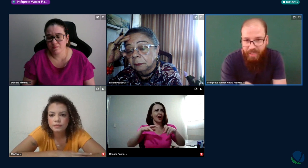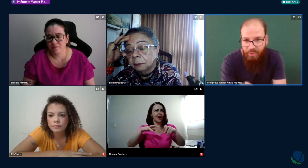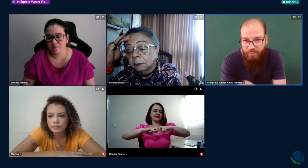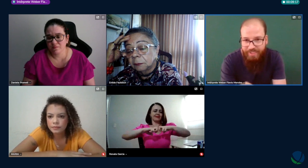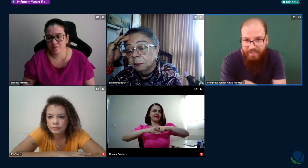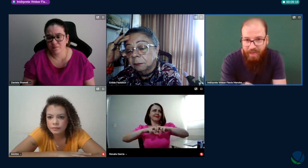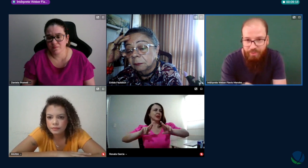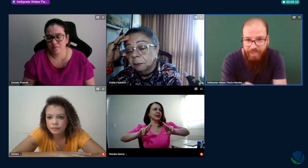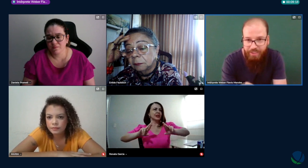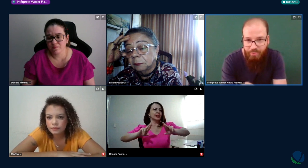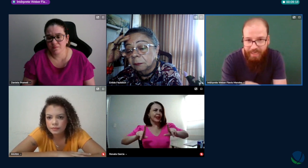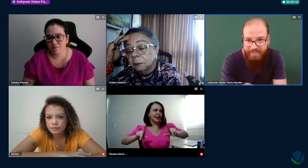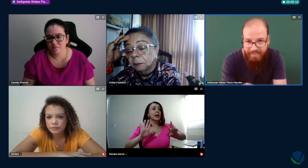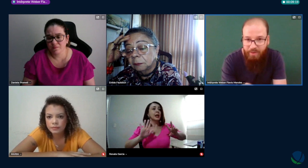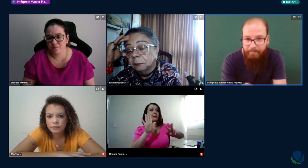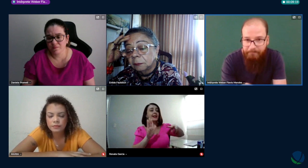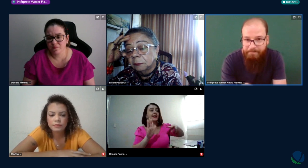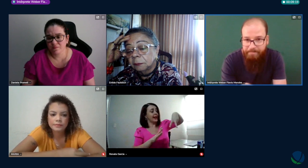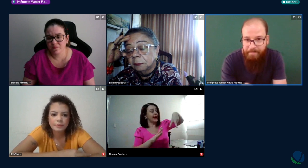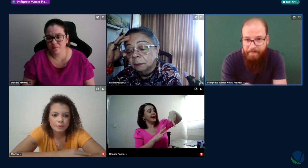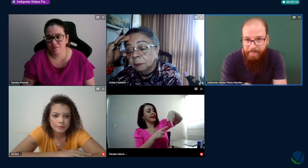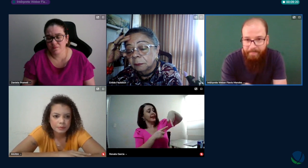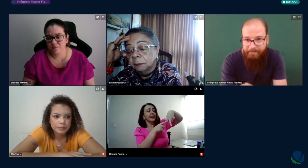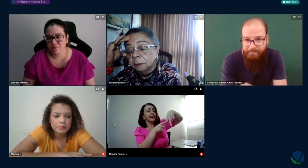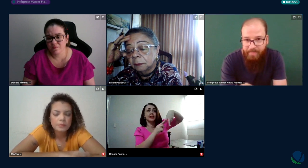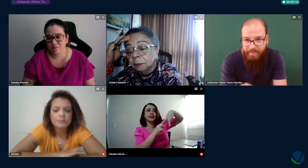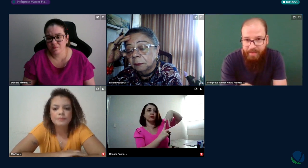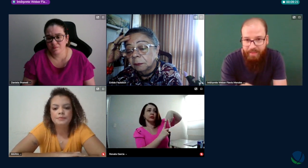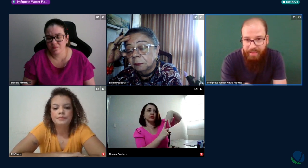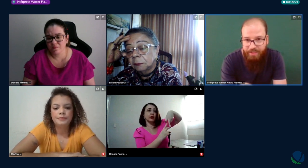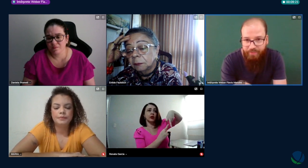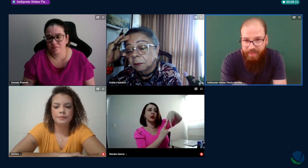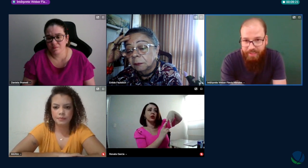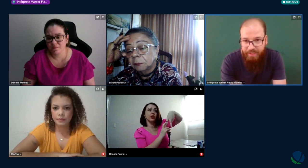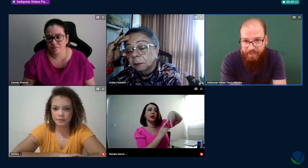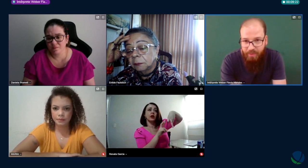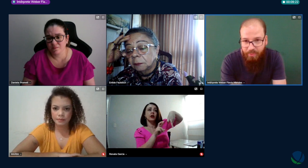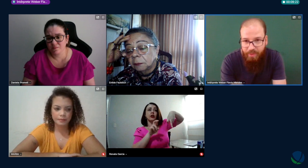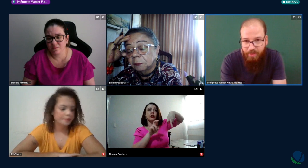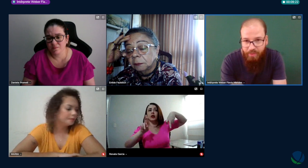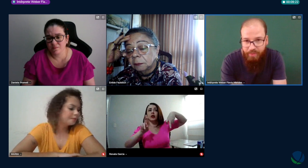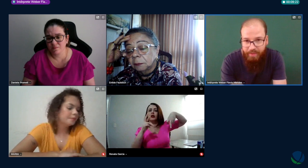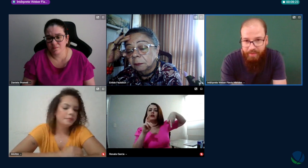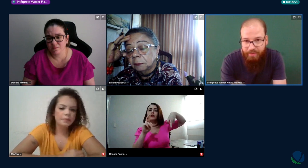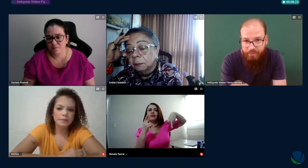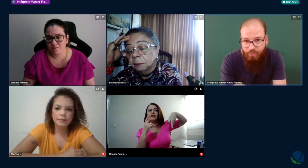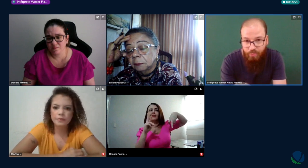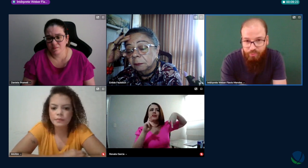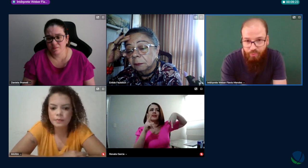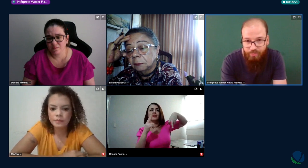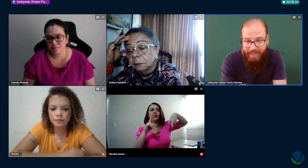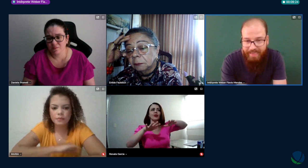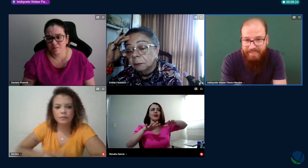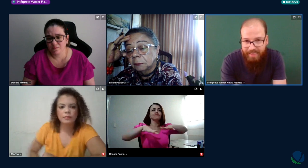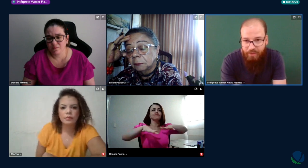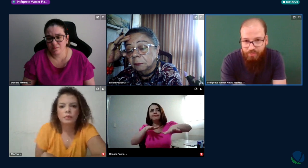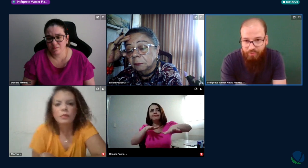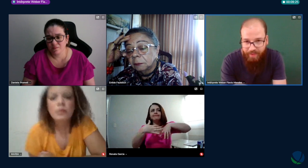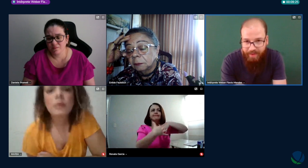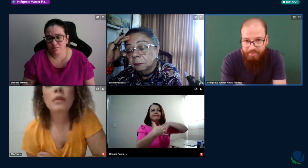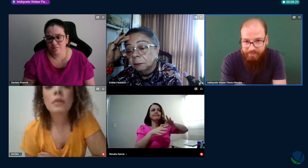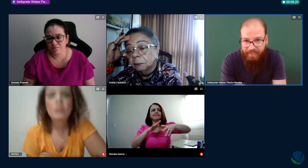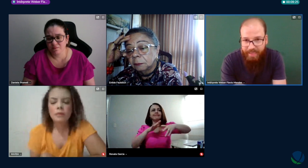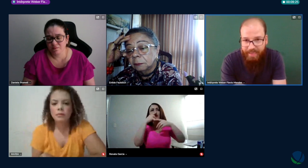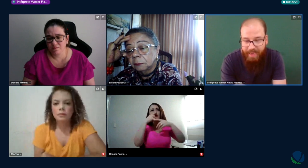existia o sinal de articulação, né? Diferente, então, da ação,